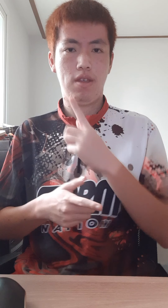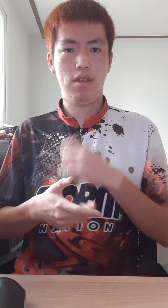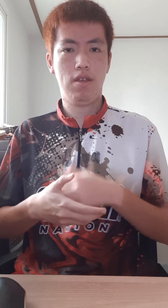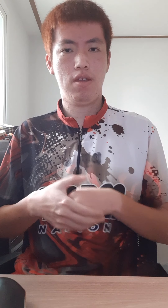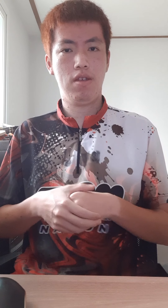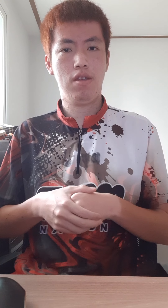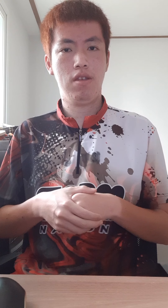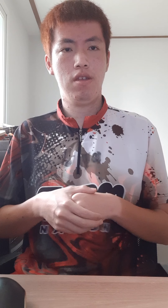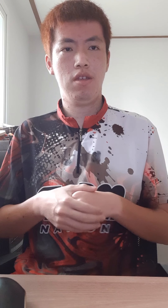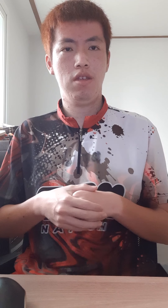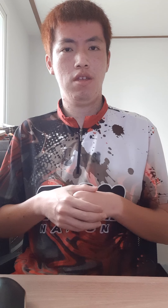열었습니다.